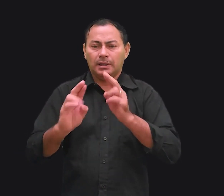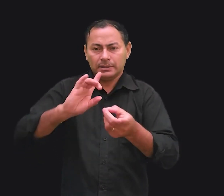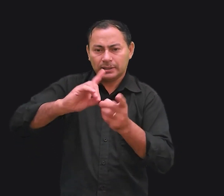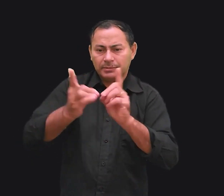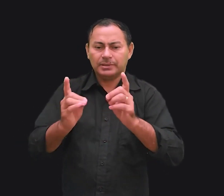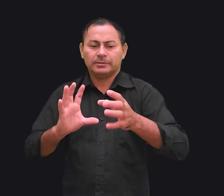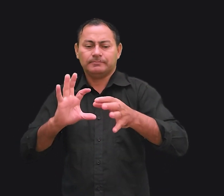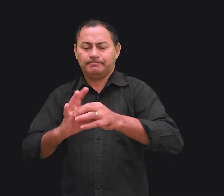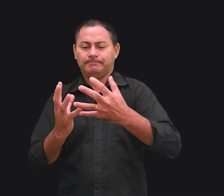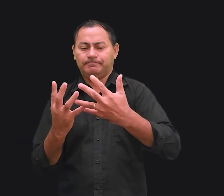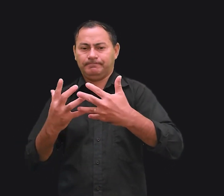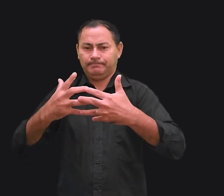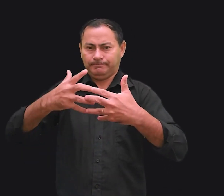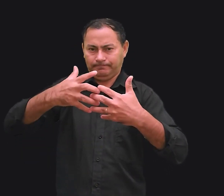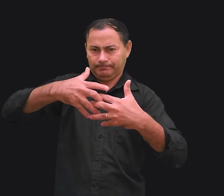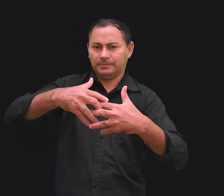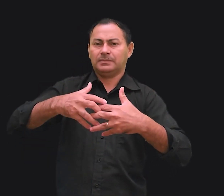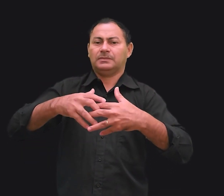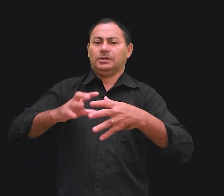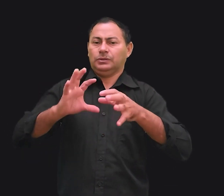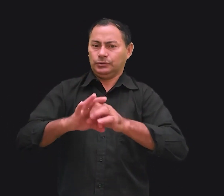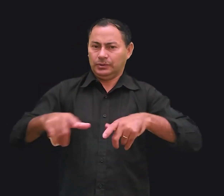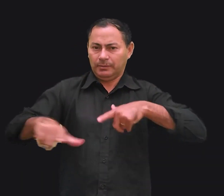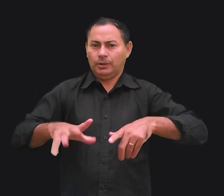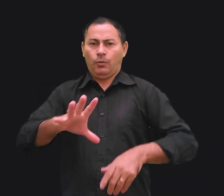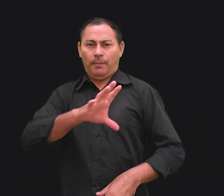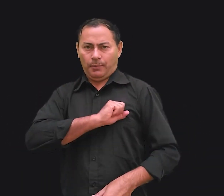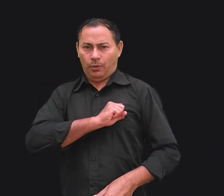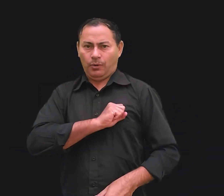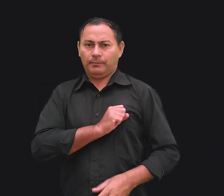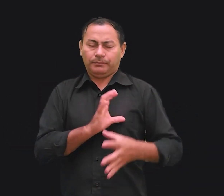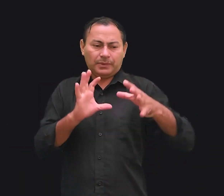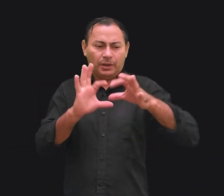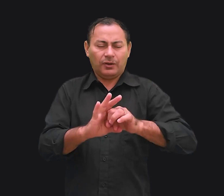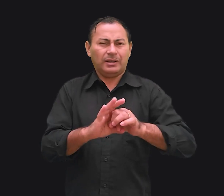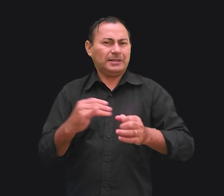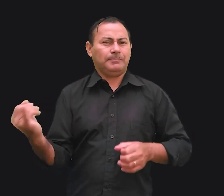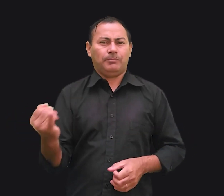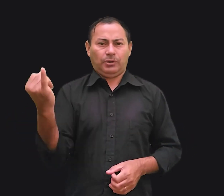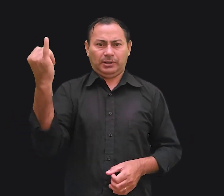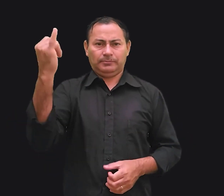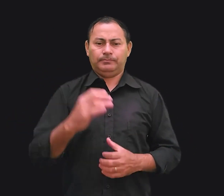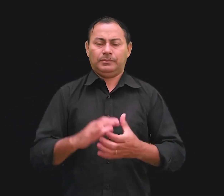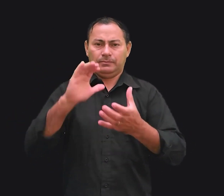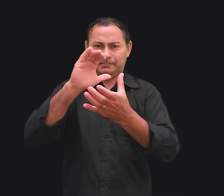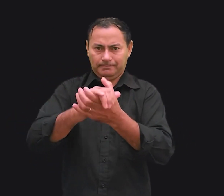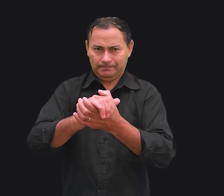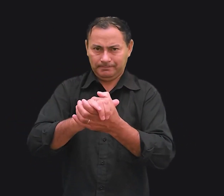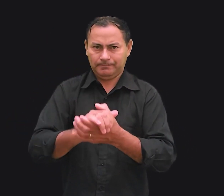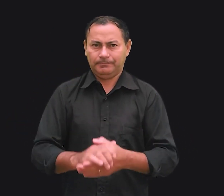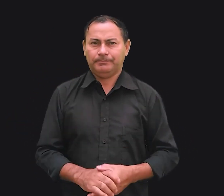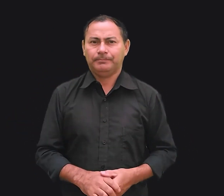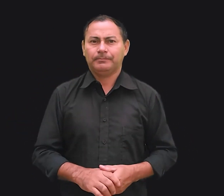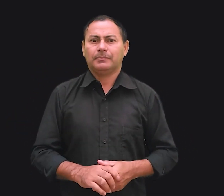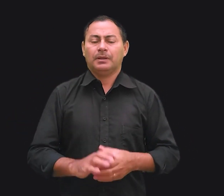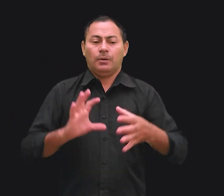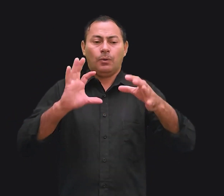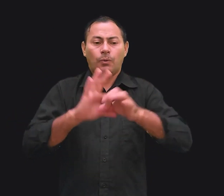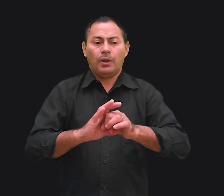mantém toda a engrenagem funcionando. O amor é um elo crucial no casamento. O